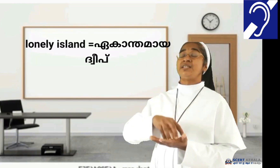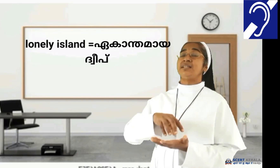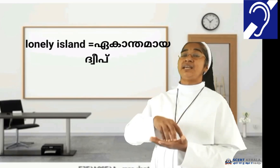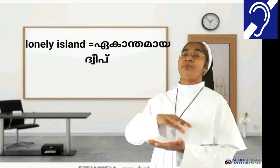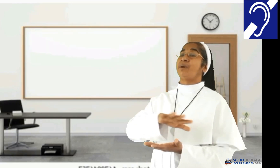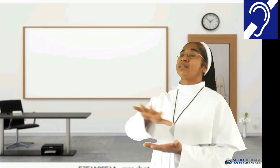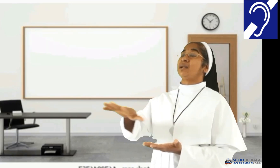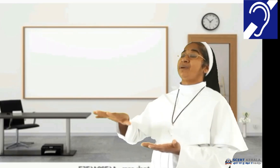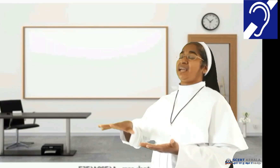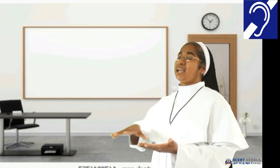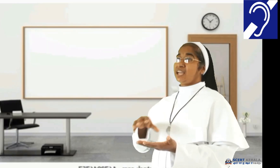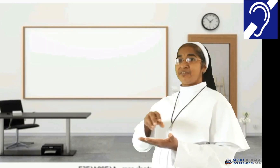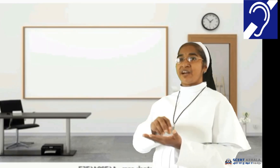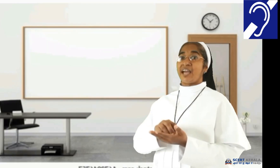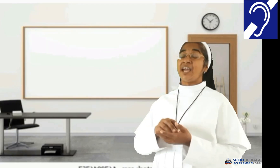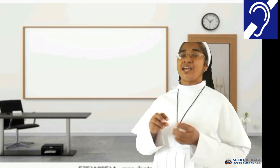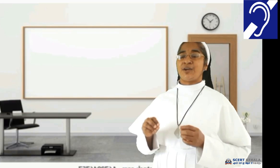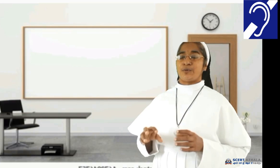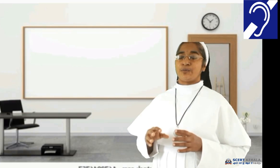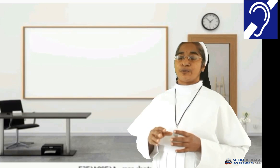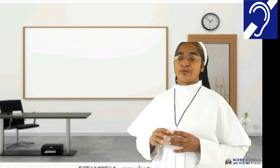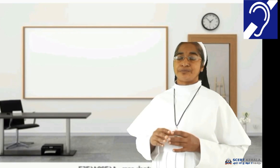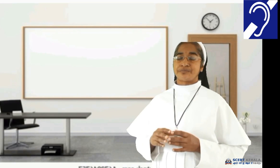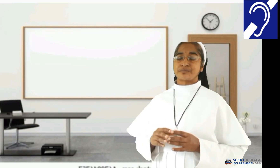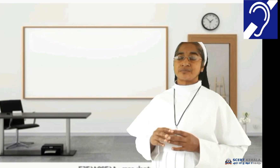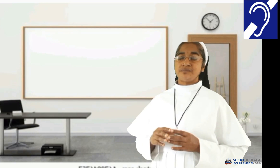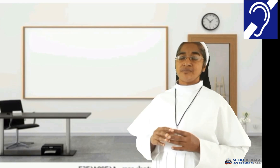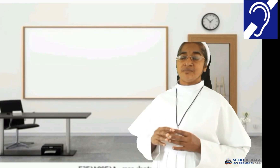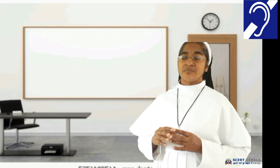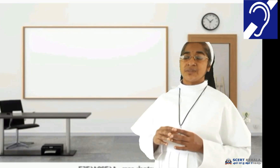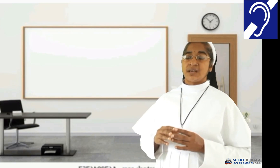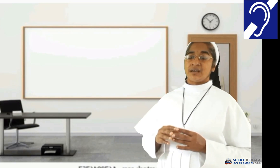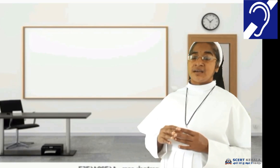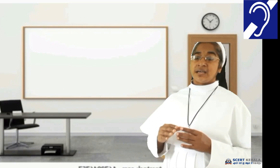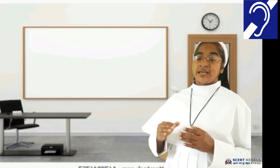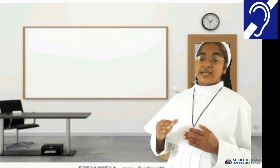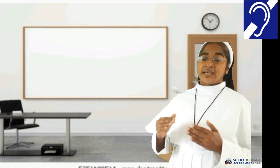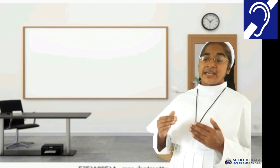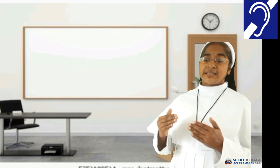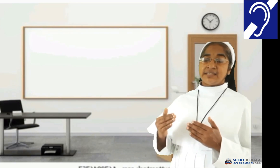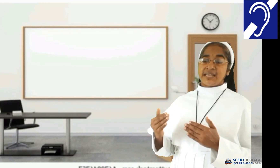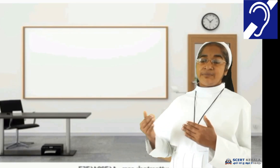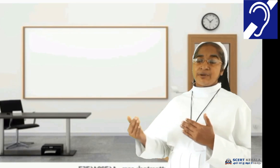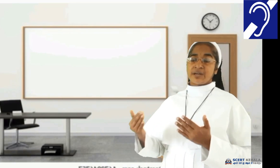ഒറ്റ ദ്വീപ് മാത്രമേ ഇവിടെ ഉള്ളൂ. ഈ